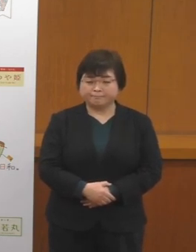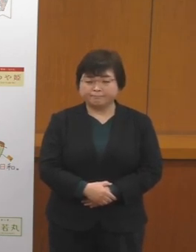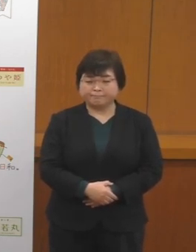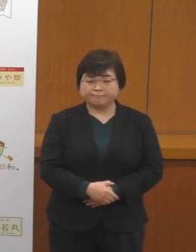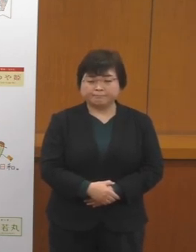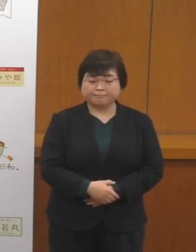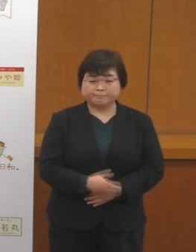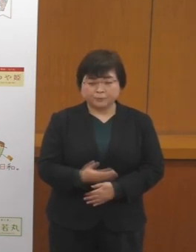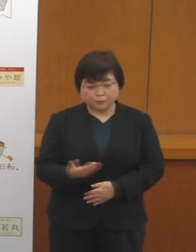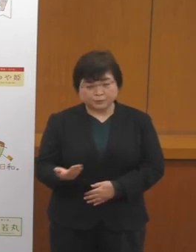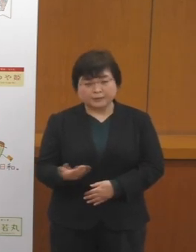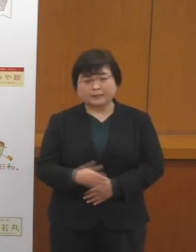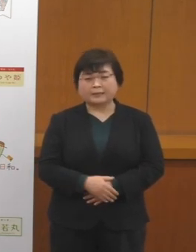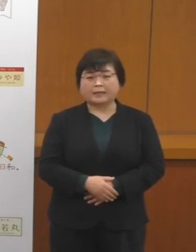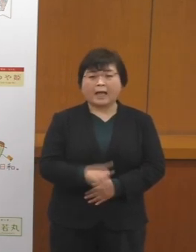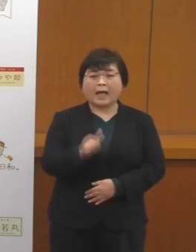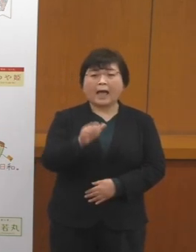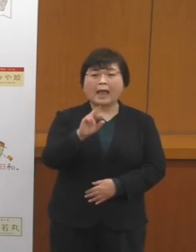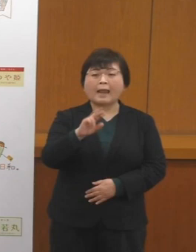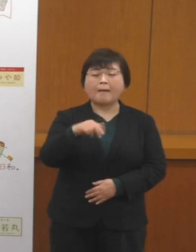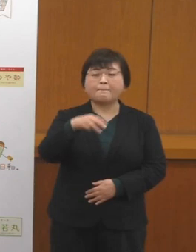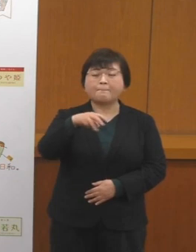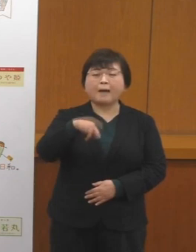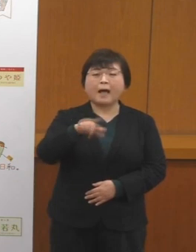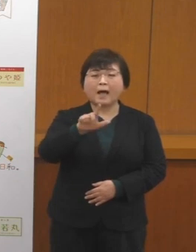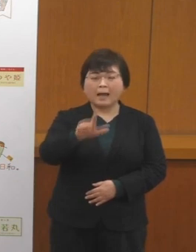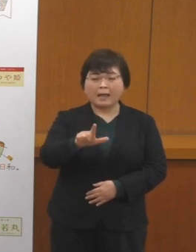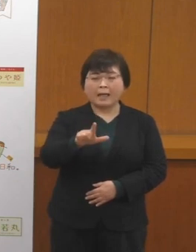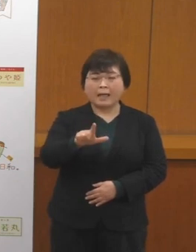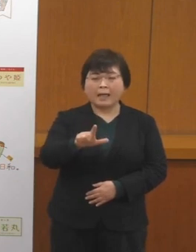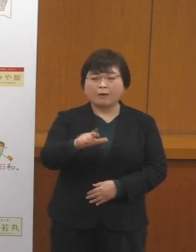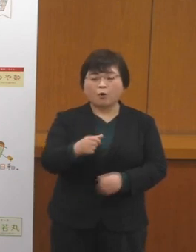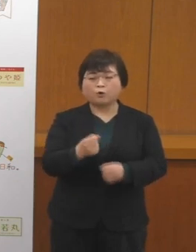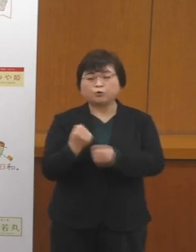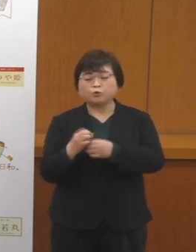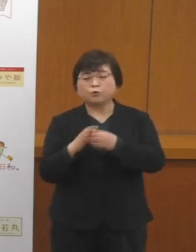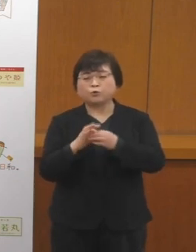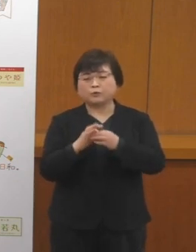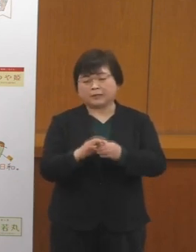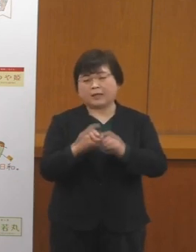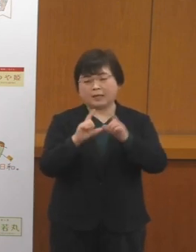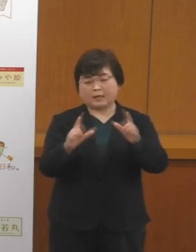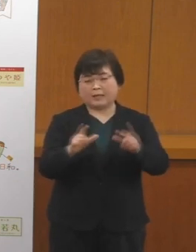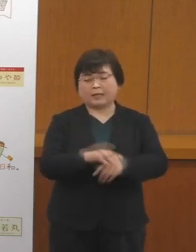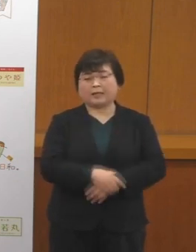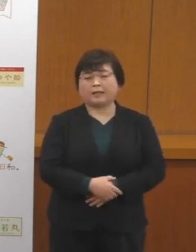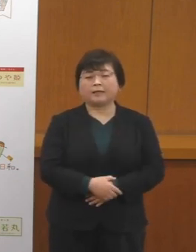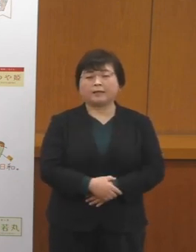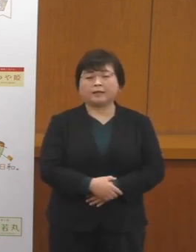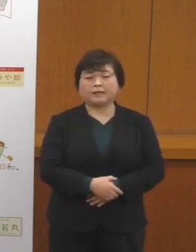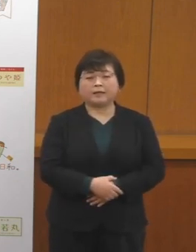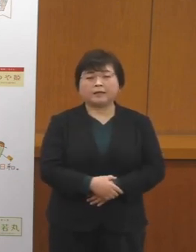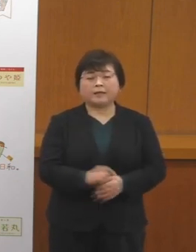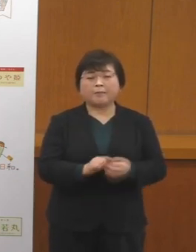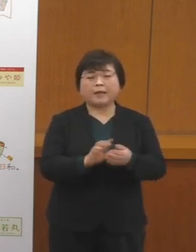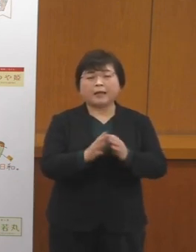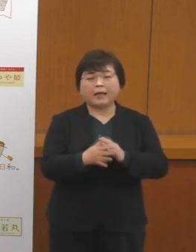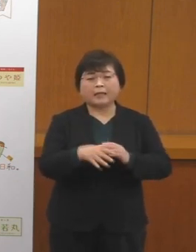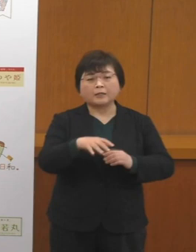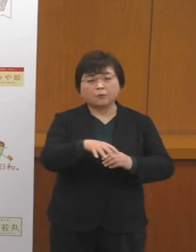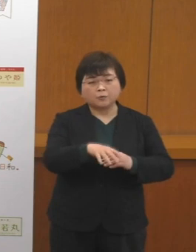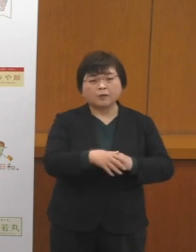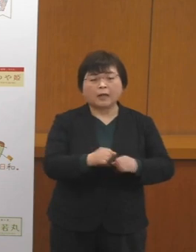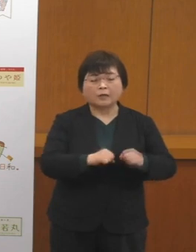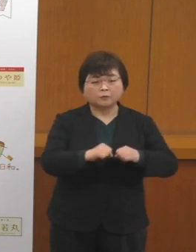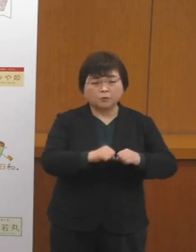では次にアランマーレの優勝について本件に本拠